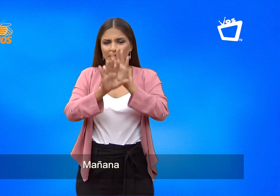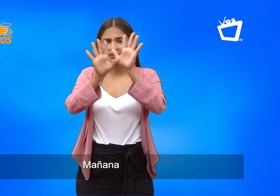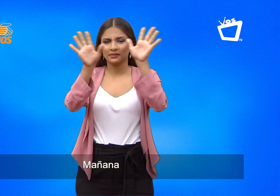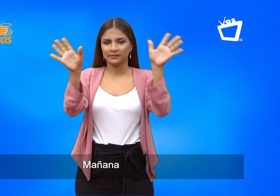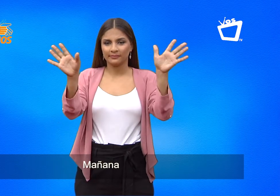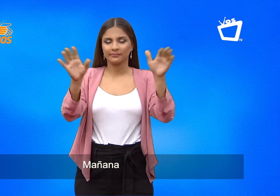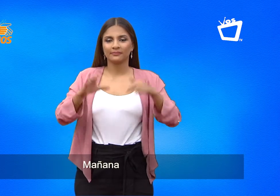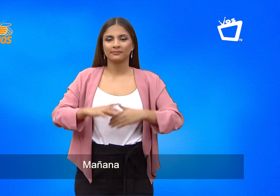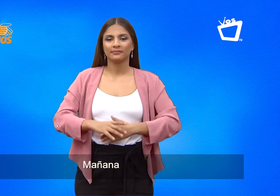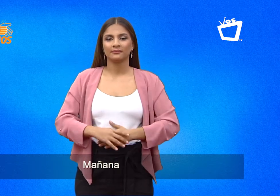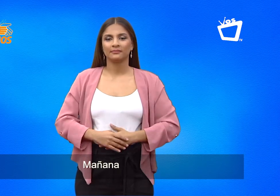Mañana.